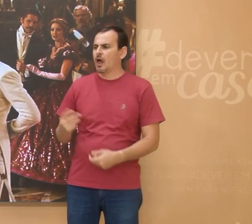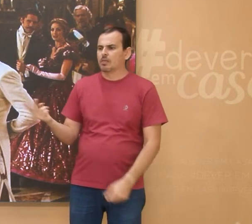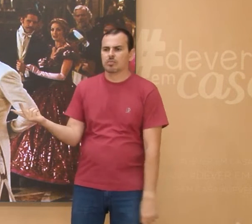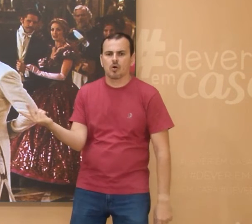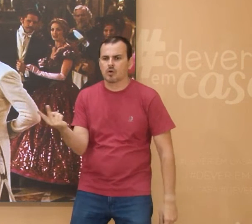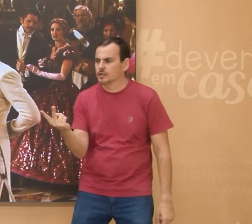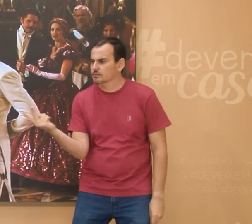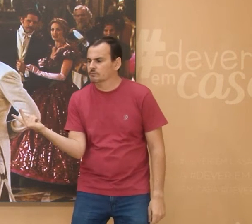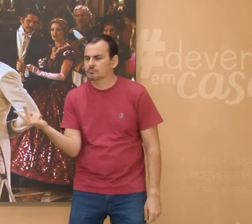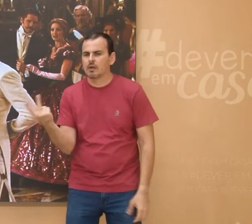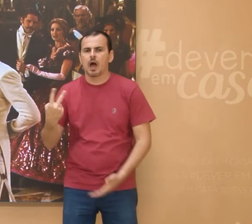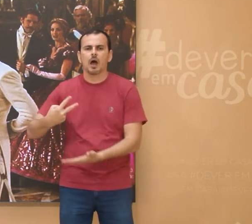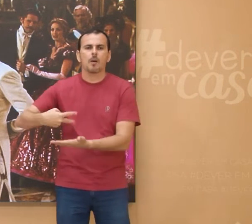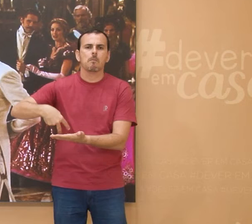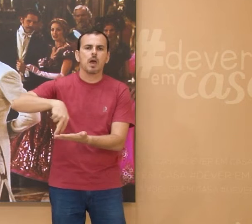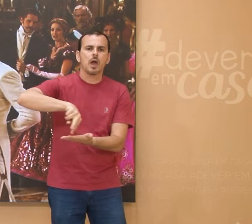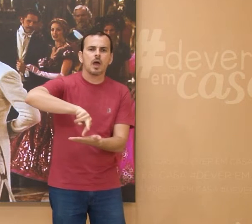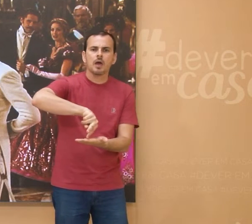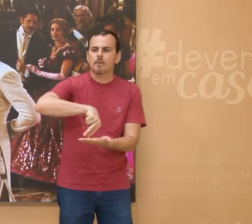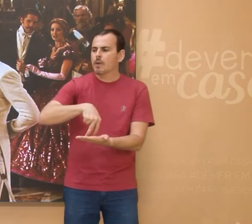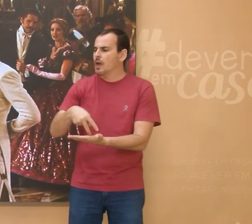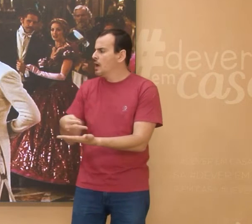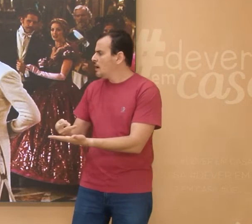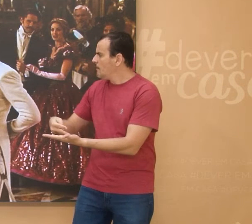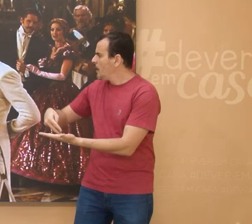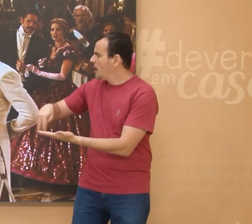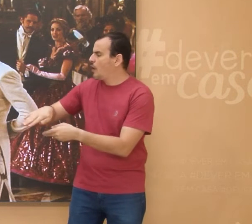E os dois dançaram e conversaram a noite toda.